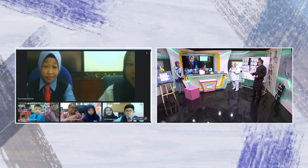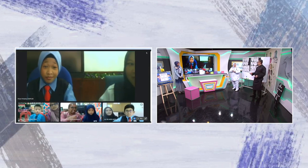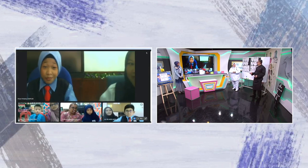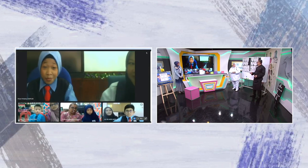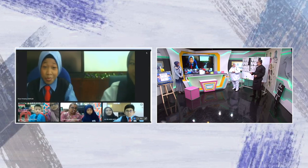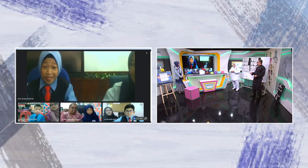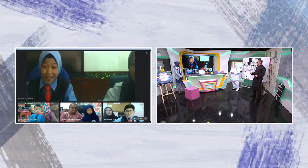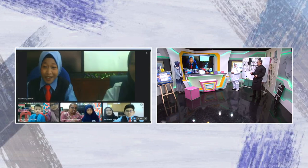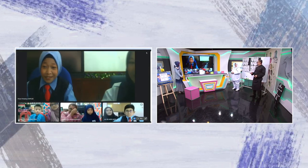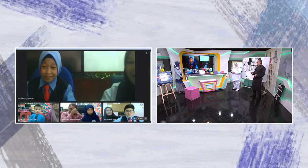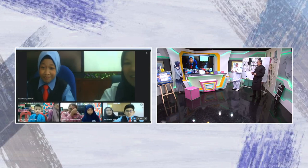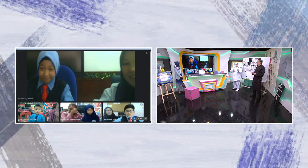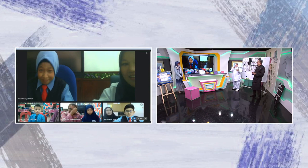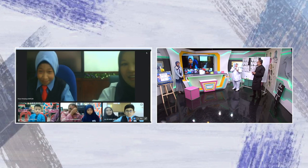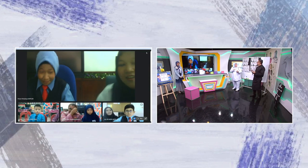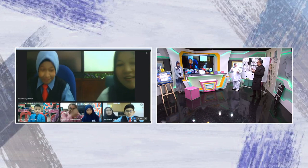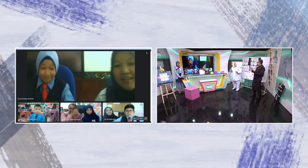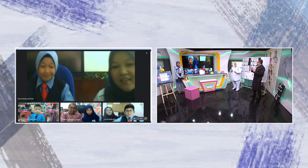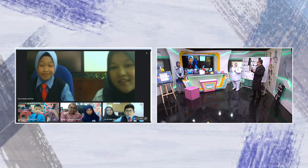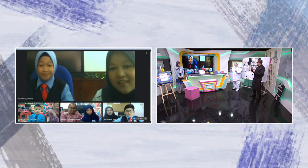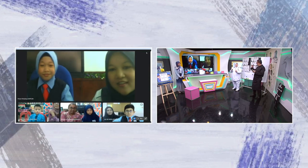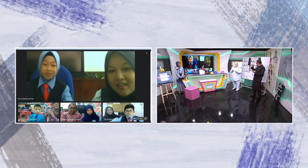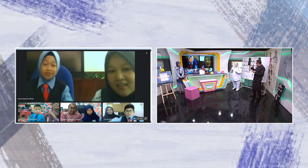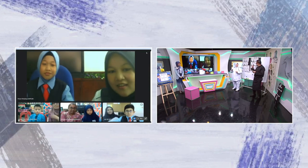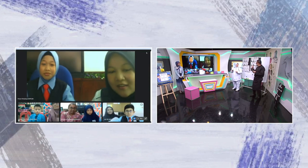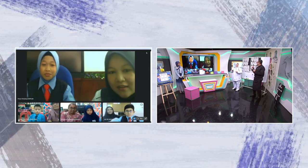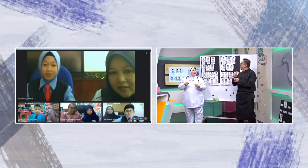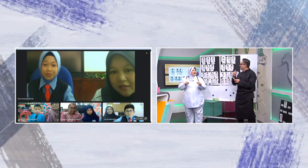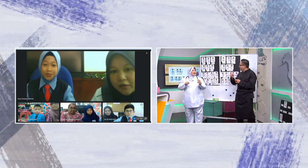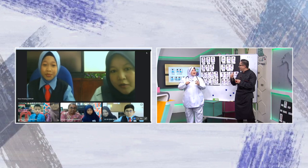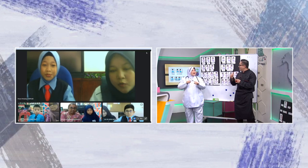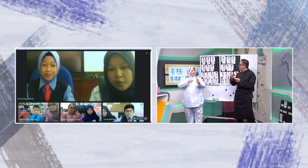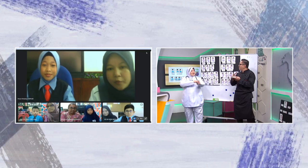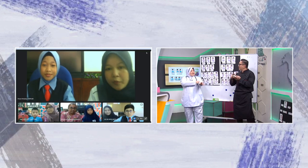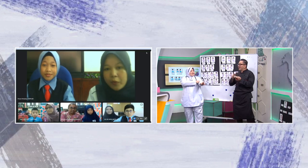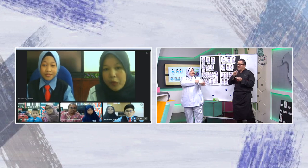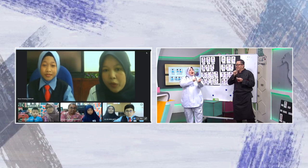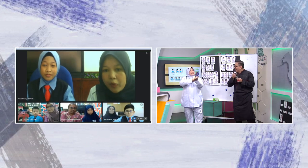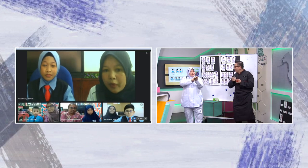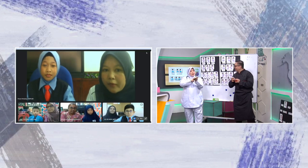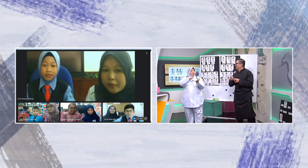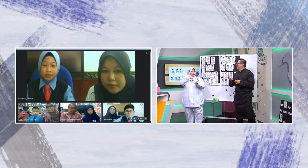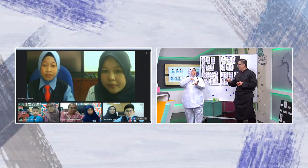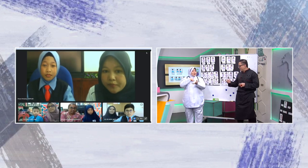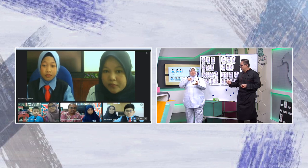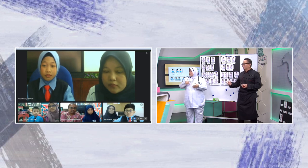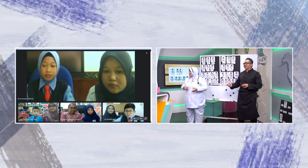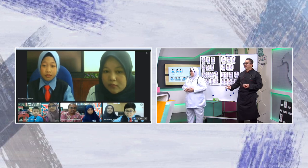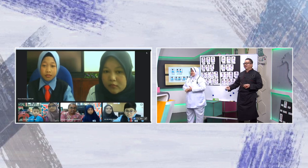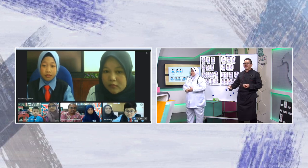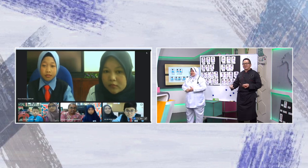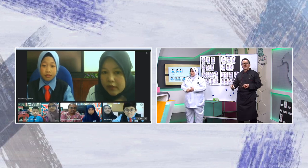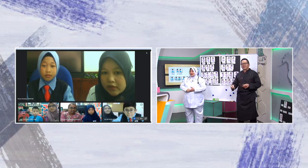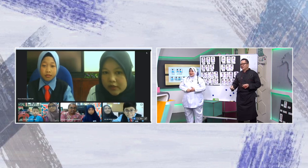Khalisha. Silakan. Baca soalan atau bacaan?